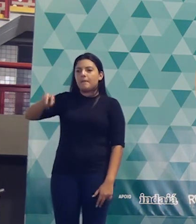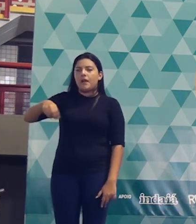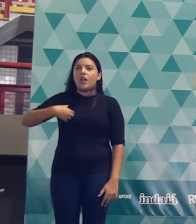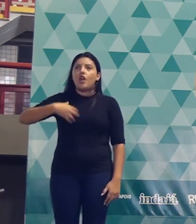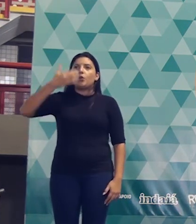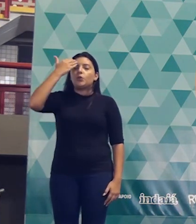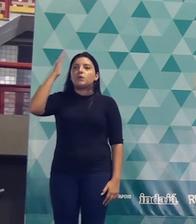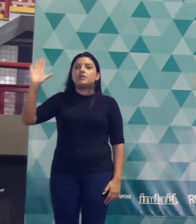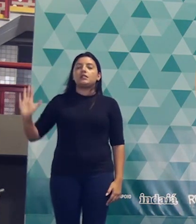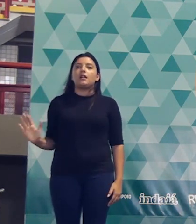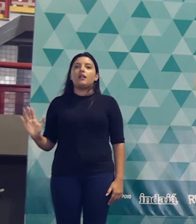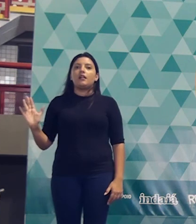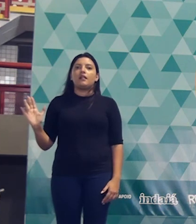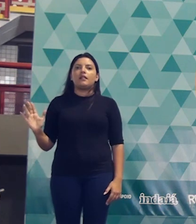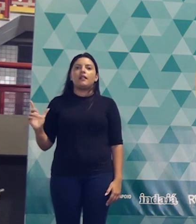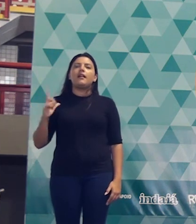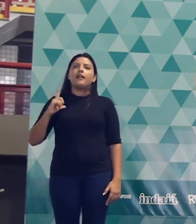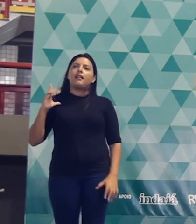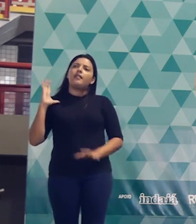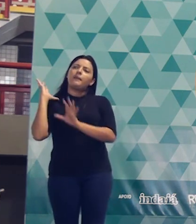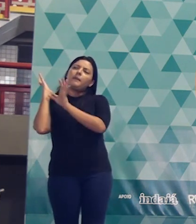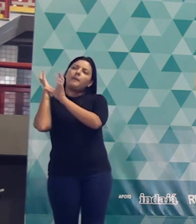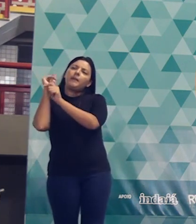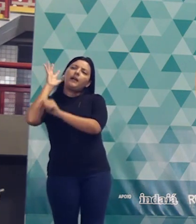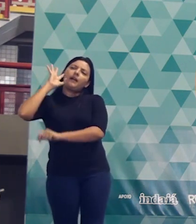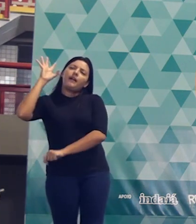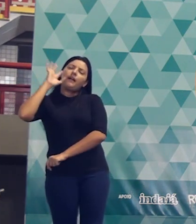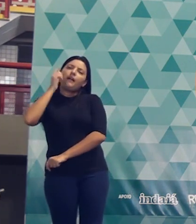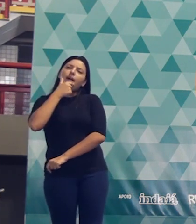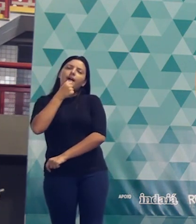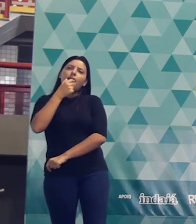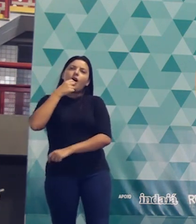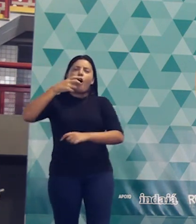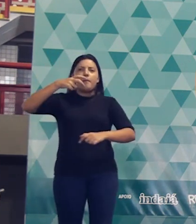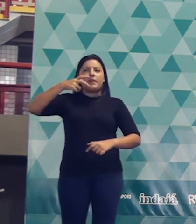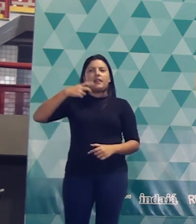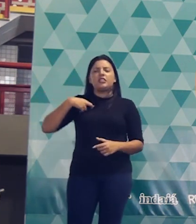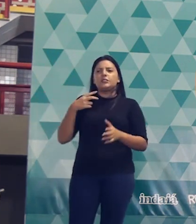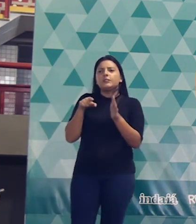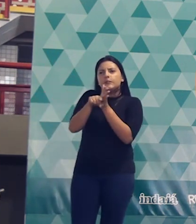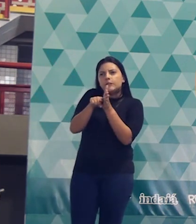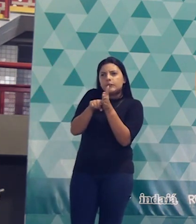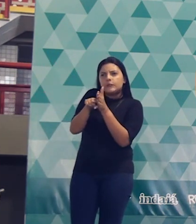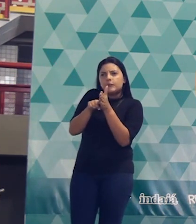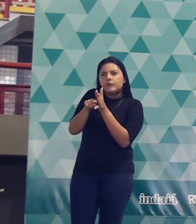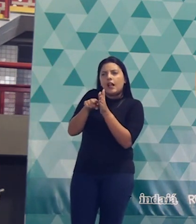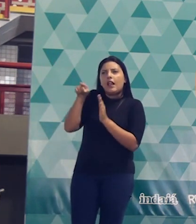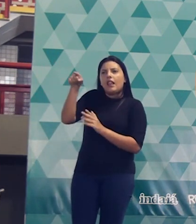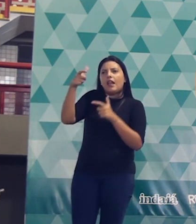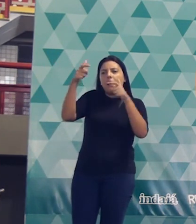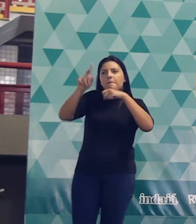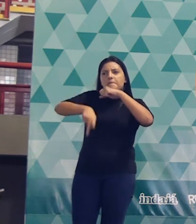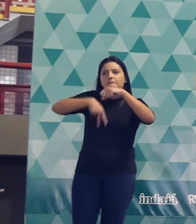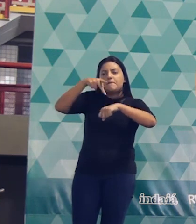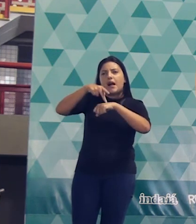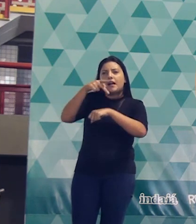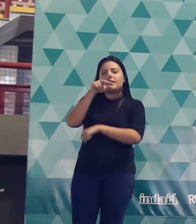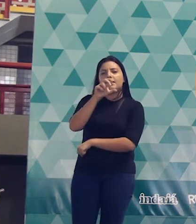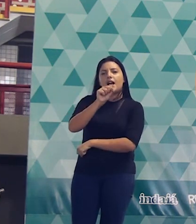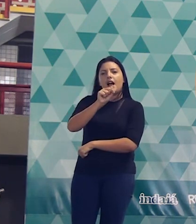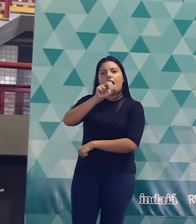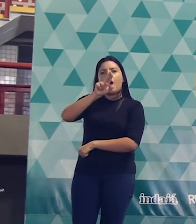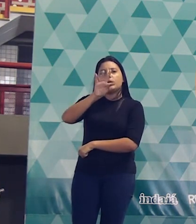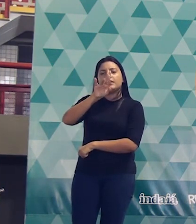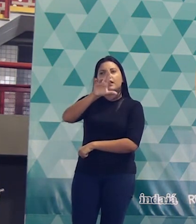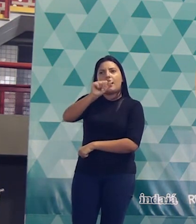sei. Segundo a lenda, o capitão Cook, explorador da Austrália, ao ver aquele estranho animal dando saltos de